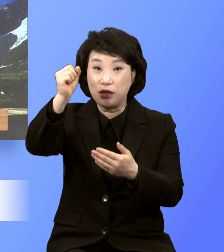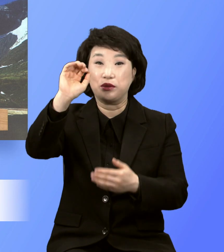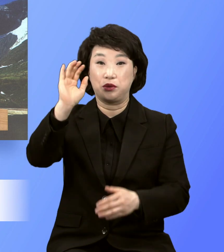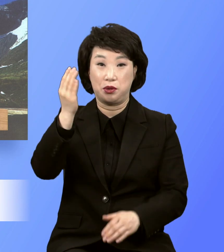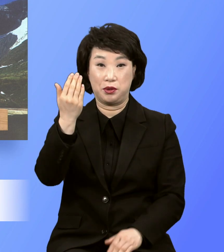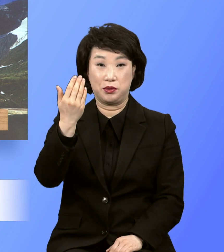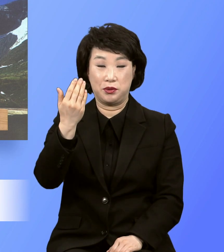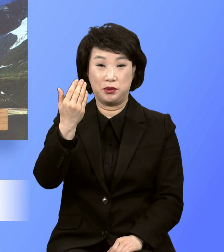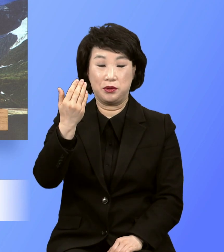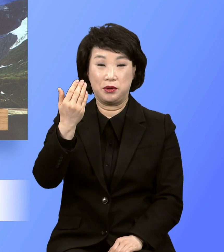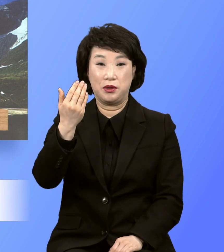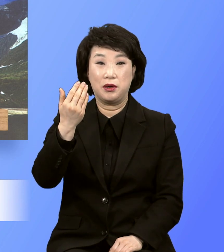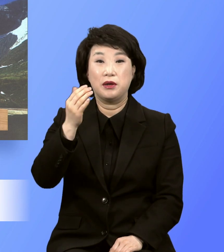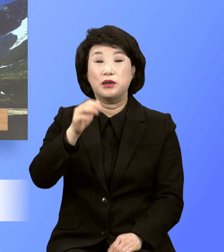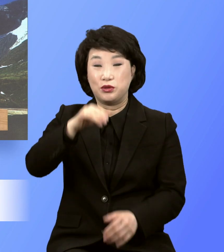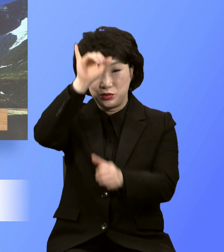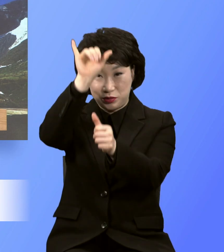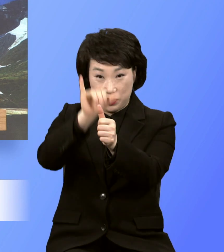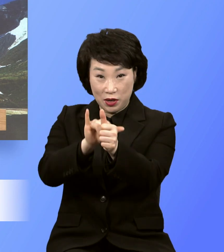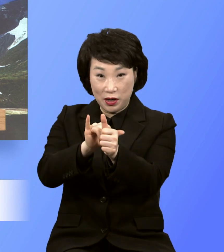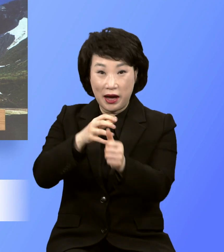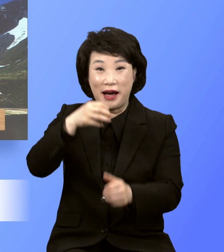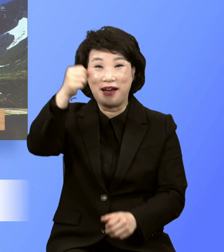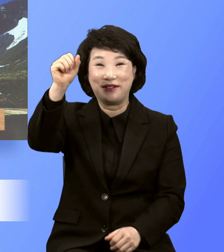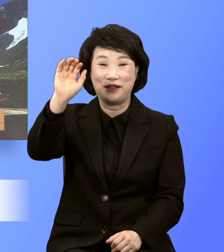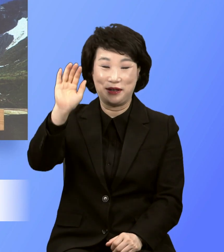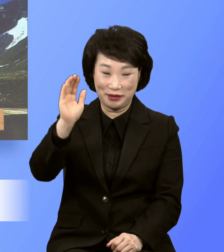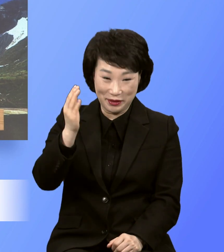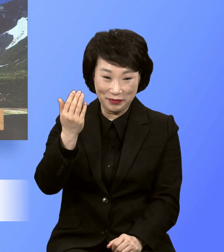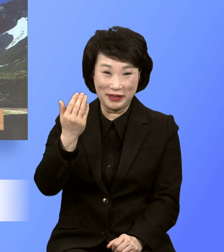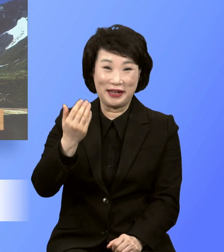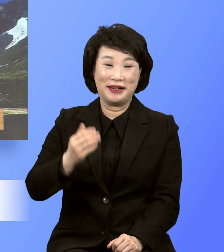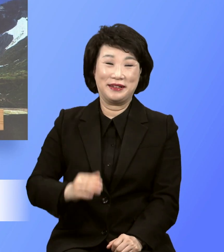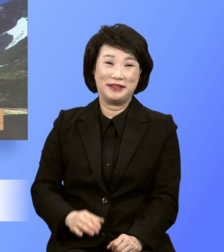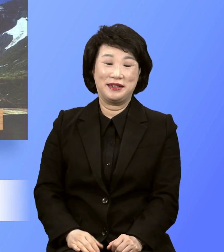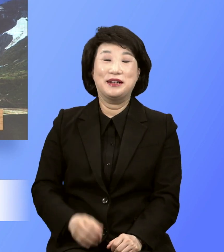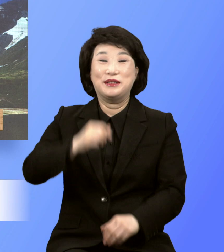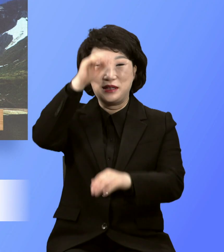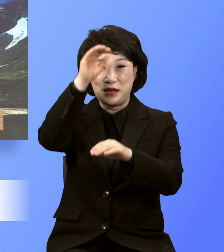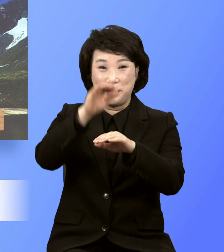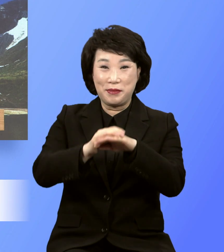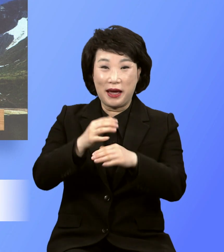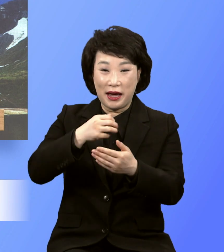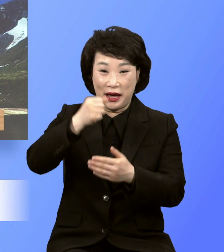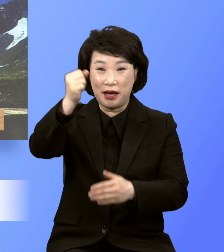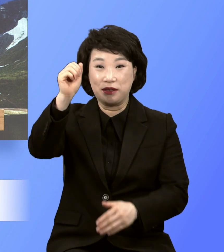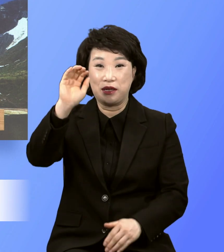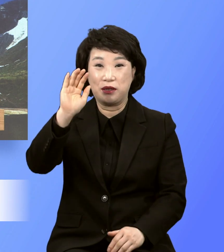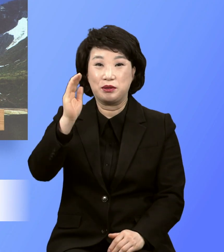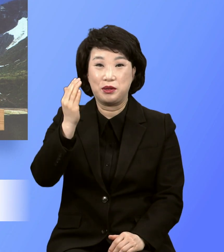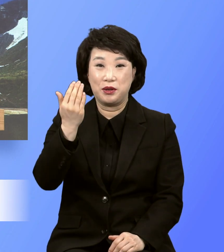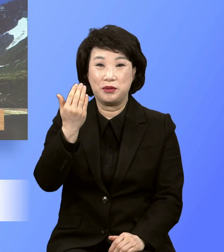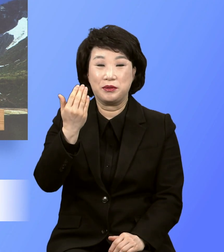받으셔야 하고 충성을 받으셔야 하고 예배를 받으셔야